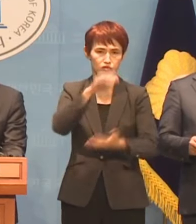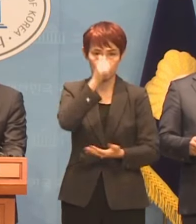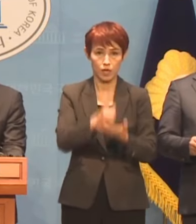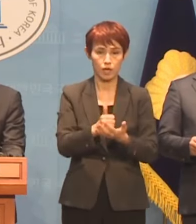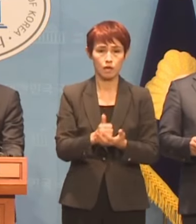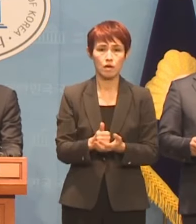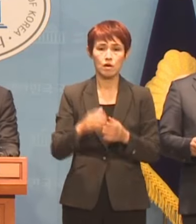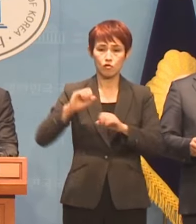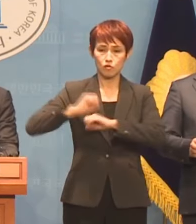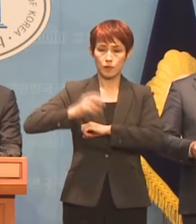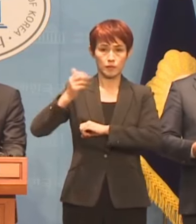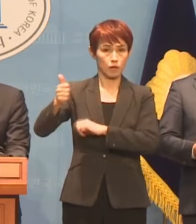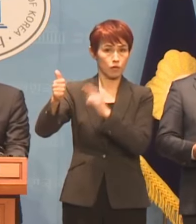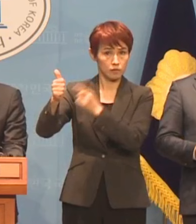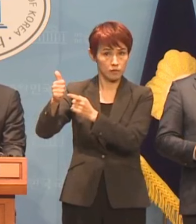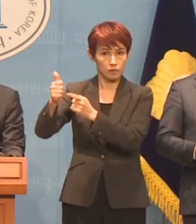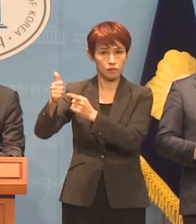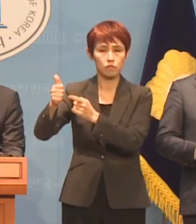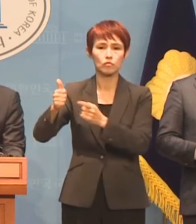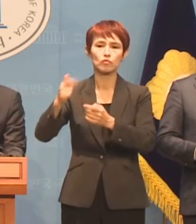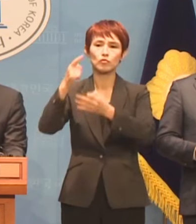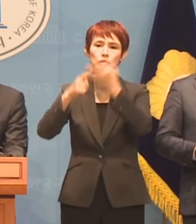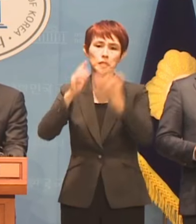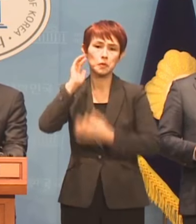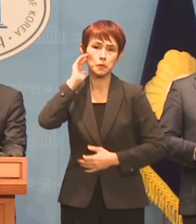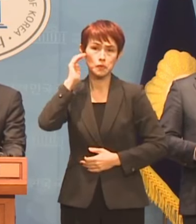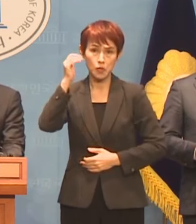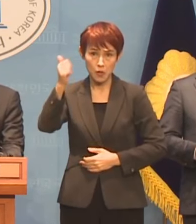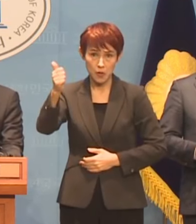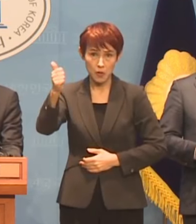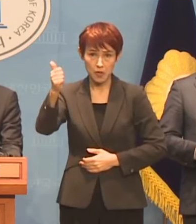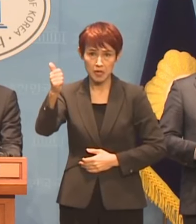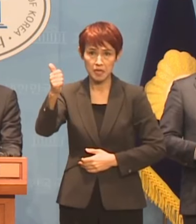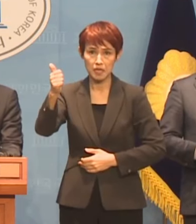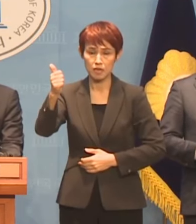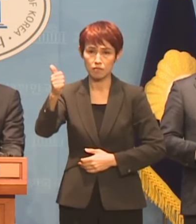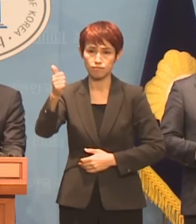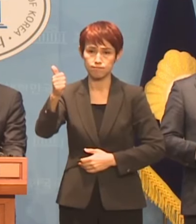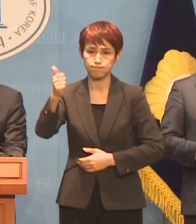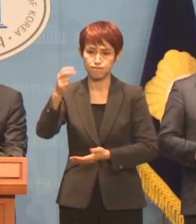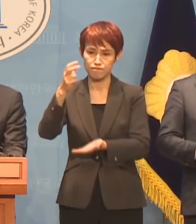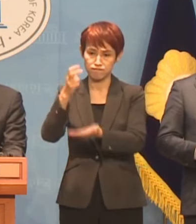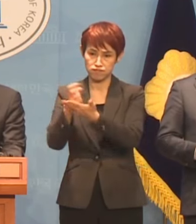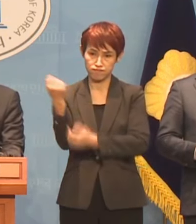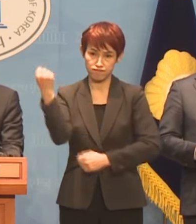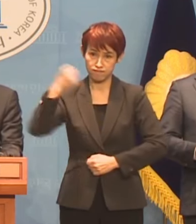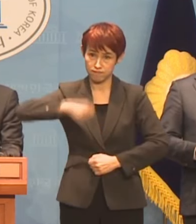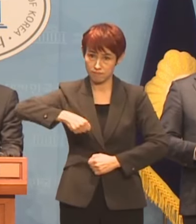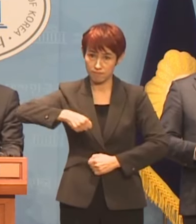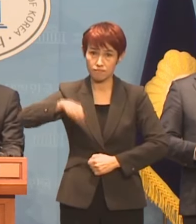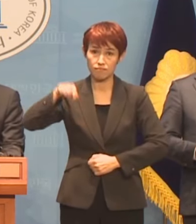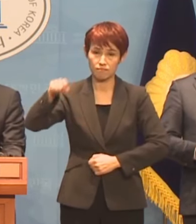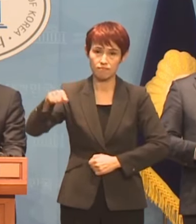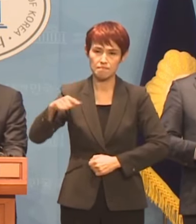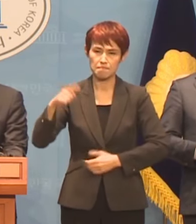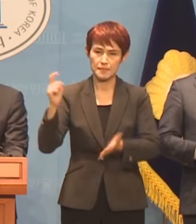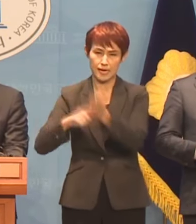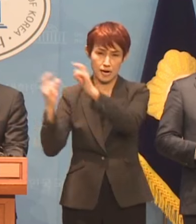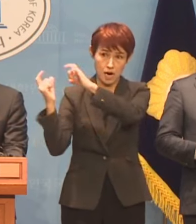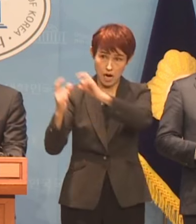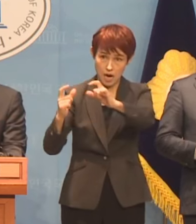김용현 국방부 장관은 윤석열 용산 대통령의 헌법을 무시하는 비상계엄 선포와 국회